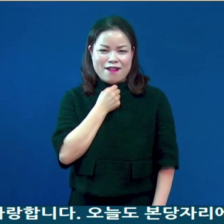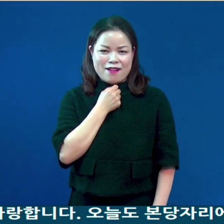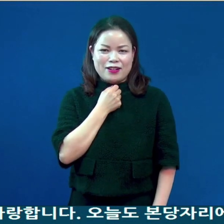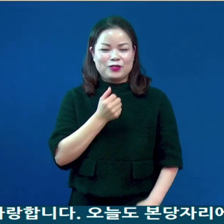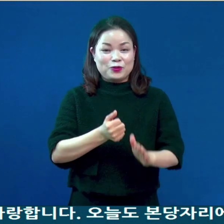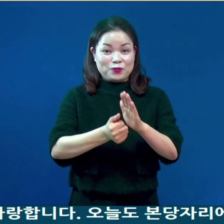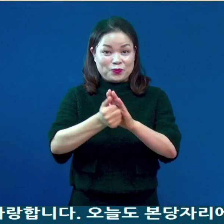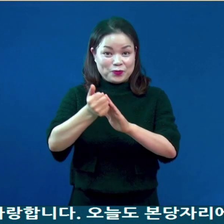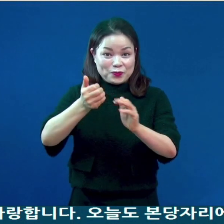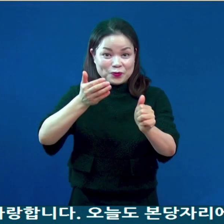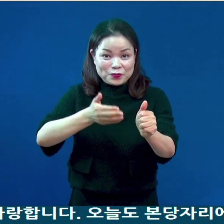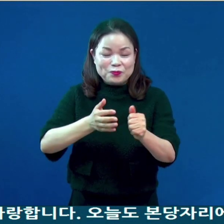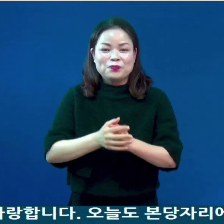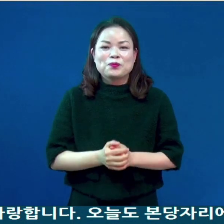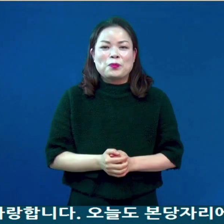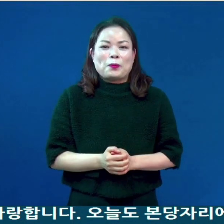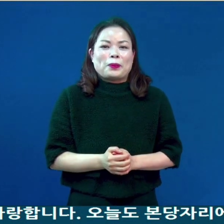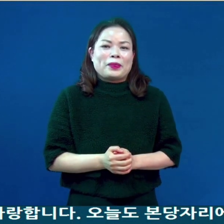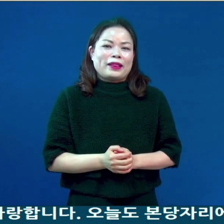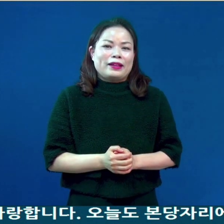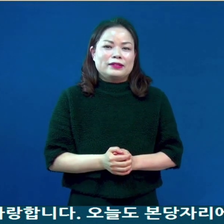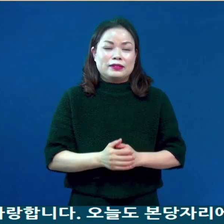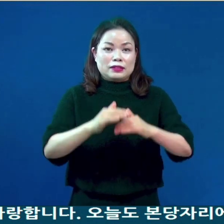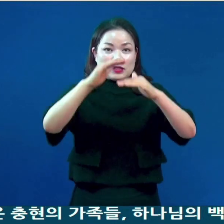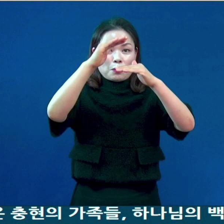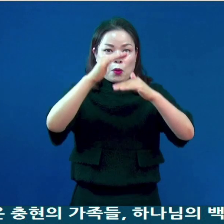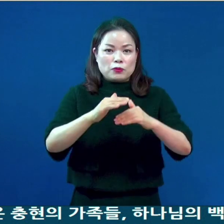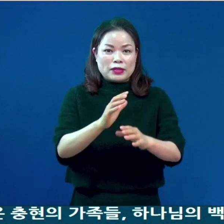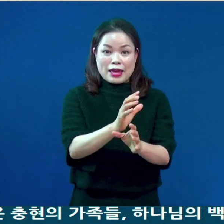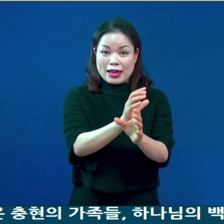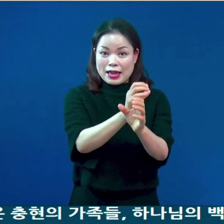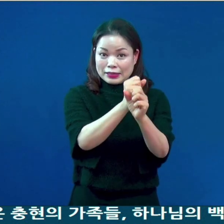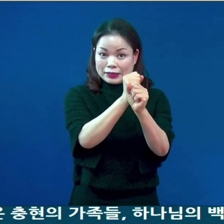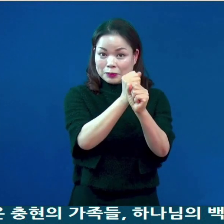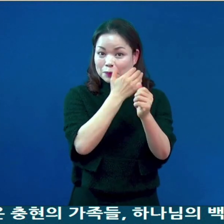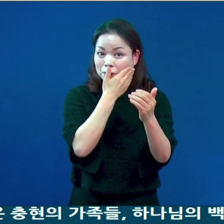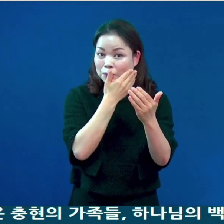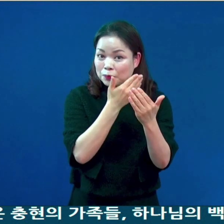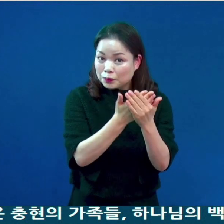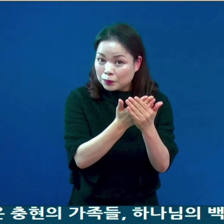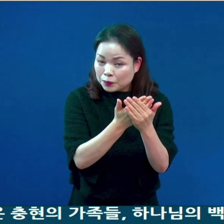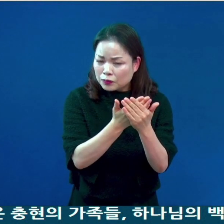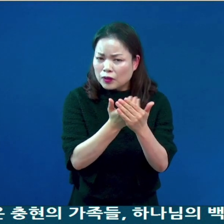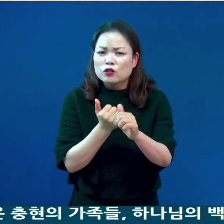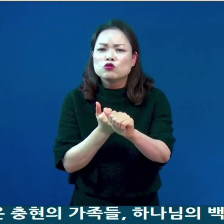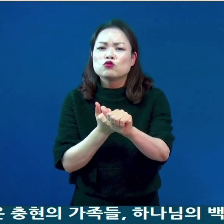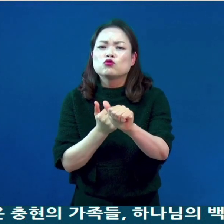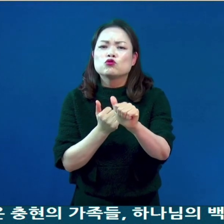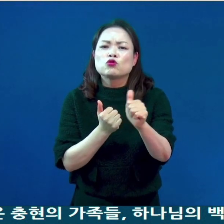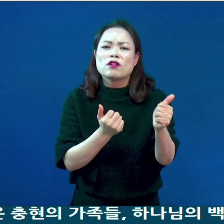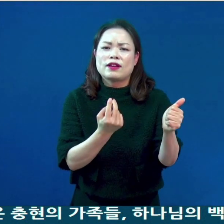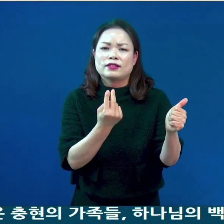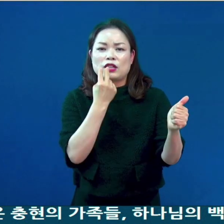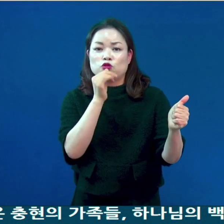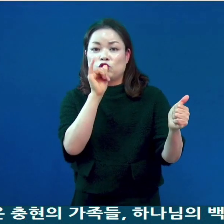또한 소망합니다. 본문의 핵심은 죽어야 산다는